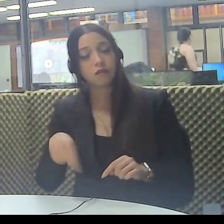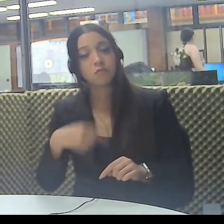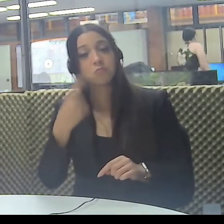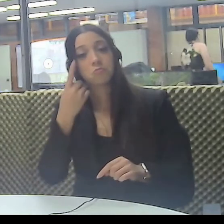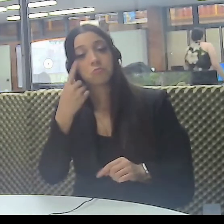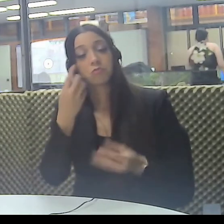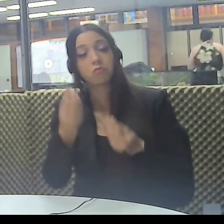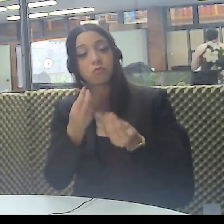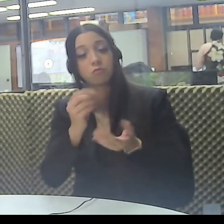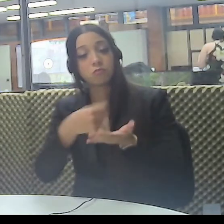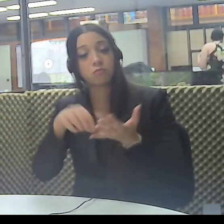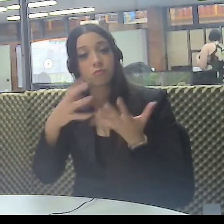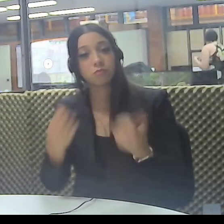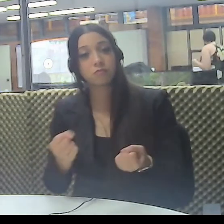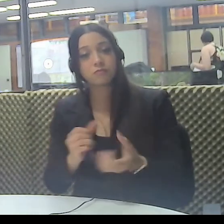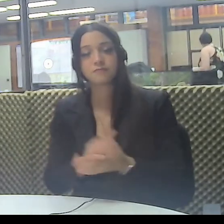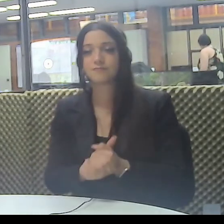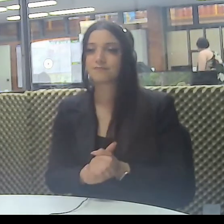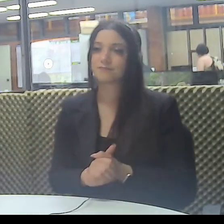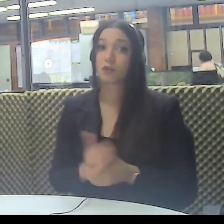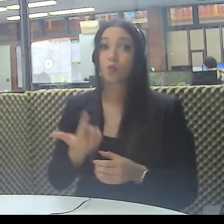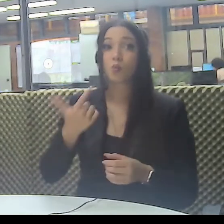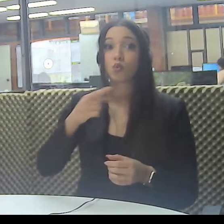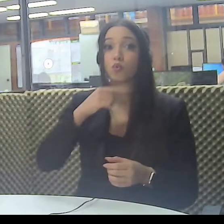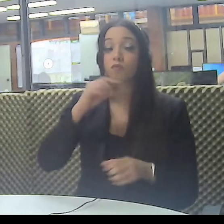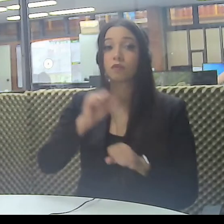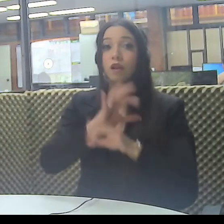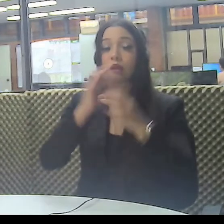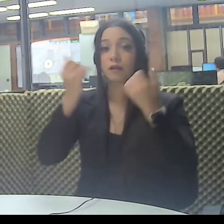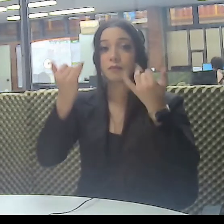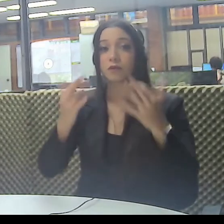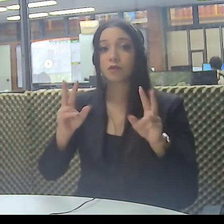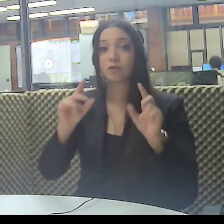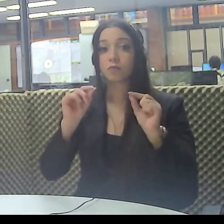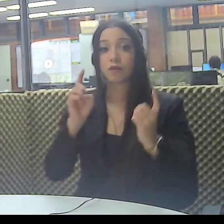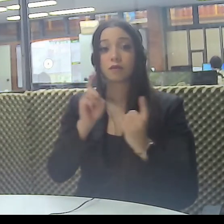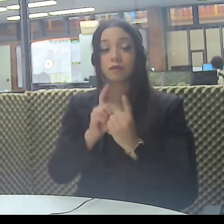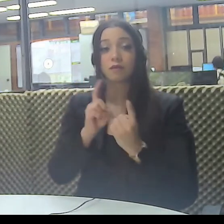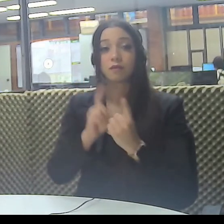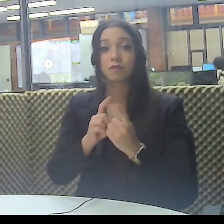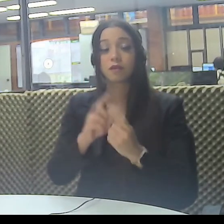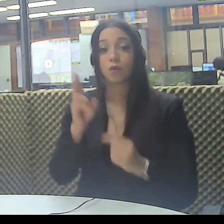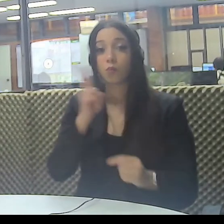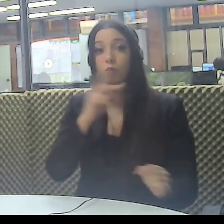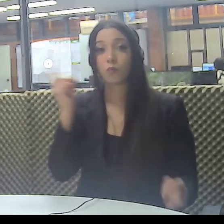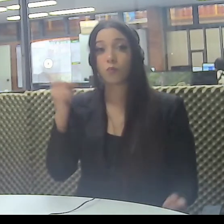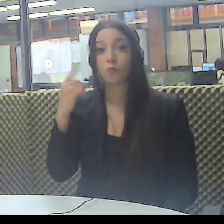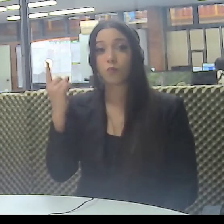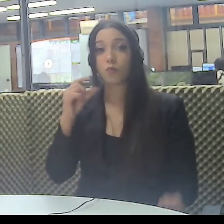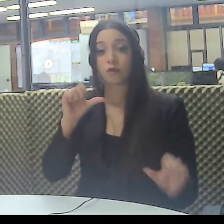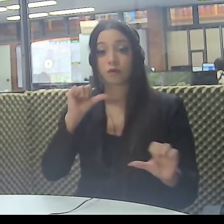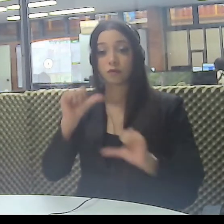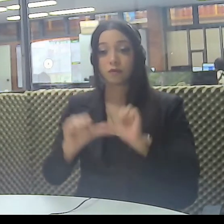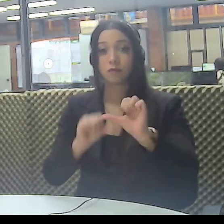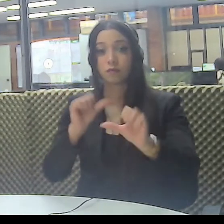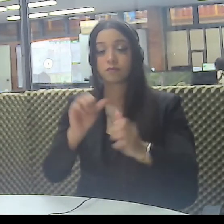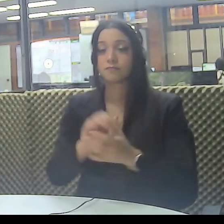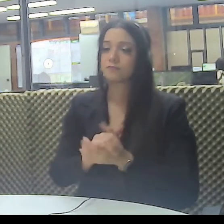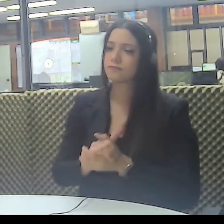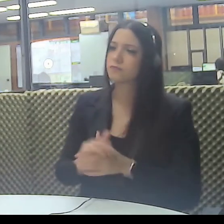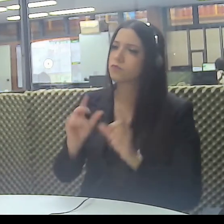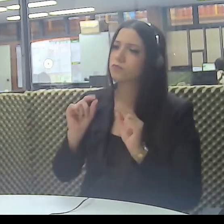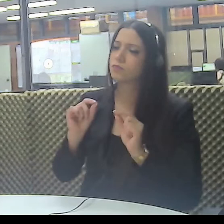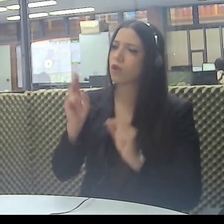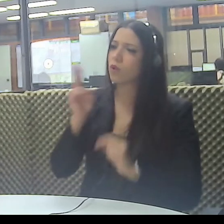gente resolve a questão da adesão. Outra dúvida esclarecida foi sobre os atendimentos de emergência durante a transição. A questão